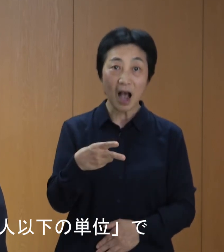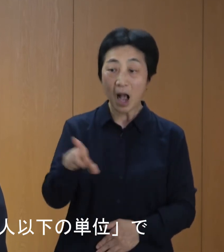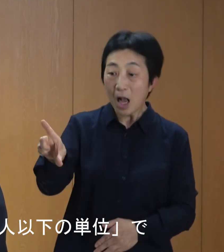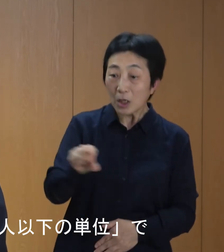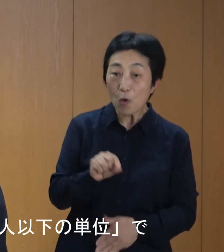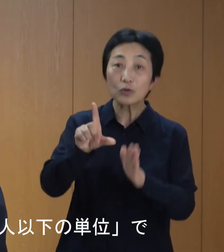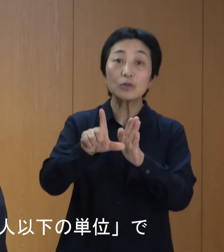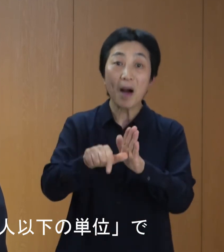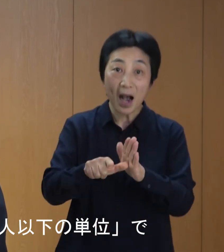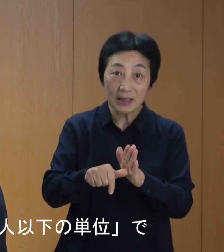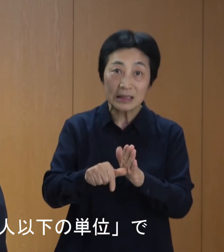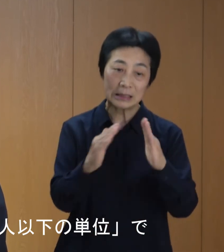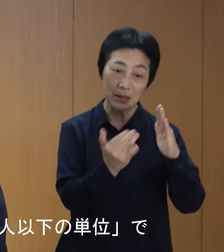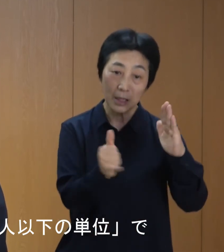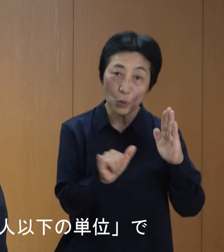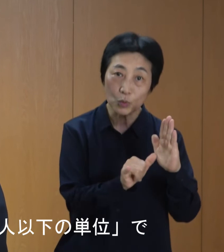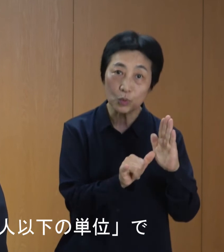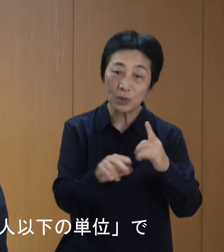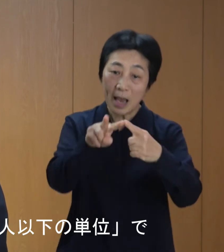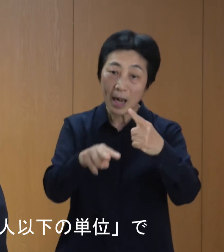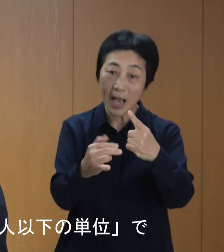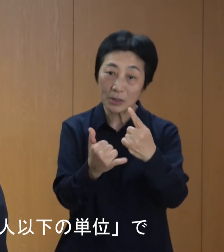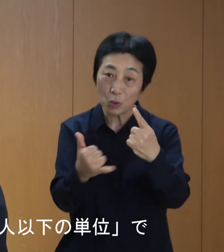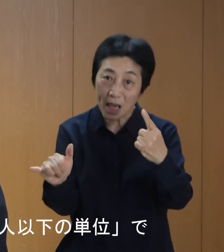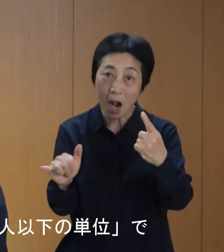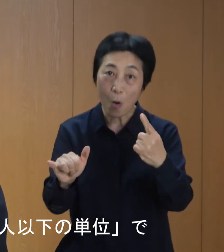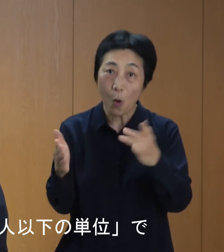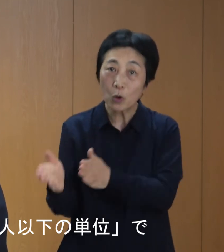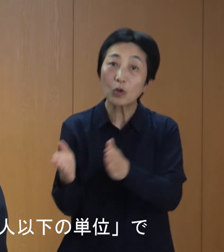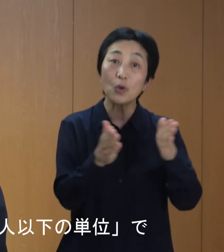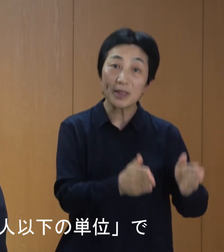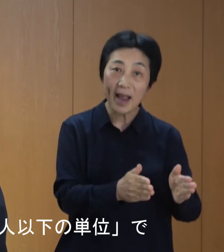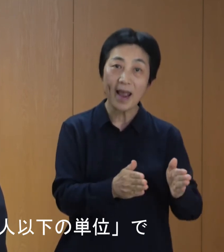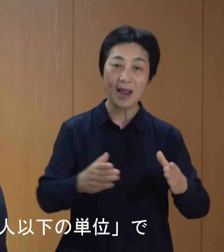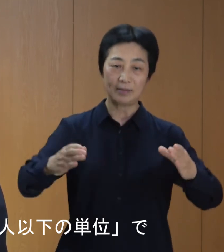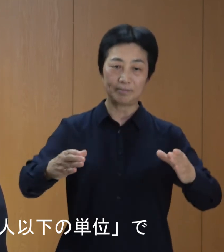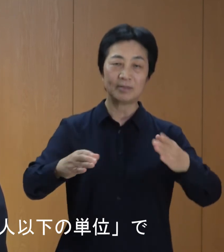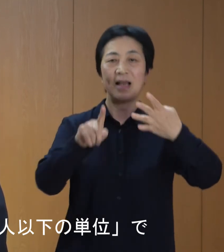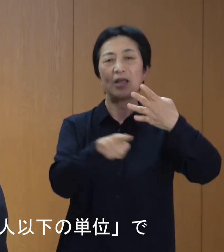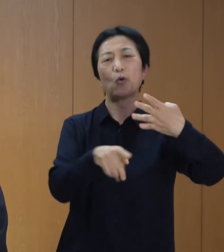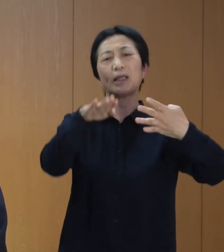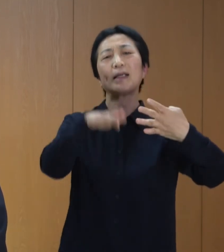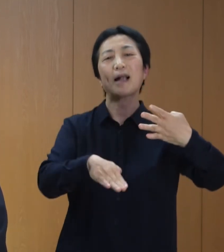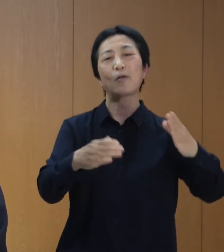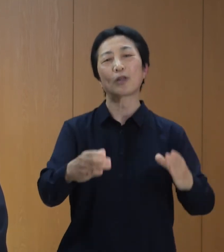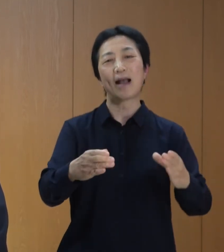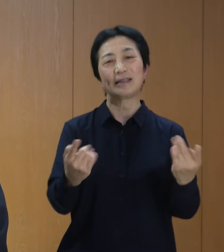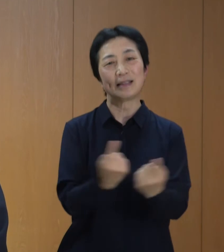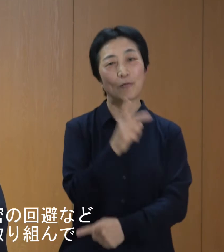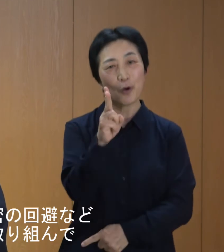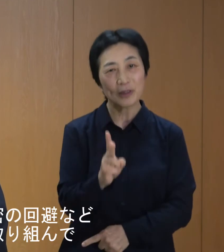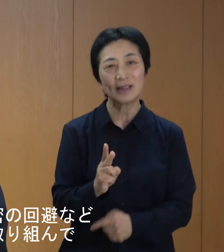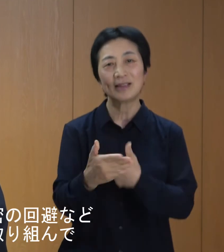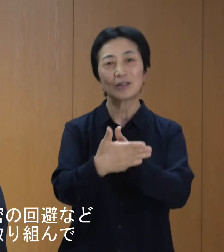族や介助者等を除き4人以下の単位ごとになるようにご協力をお願いします。3